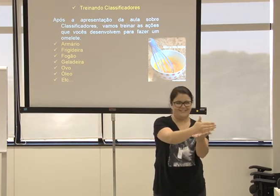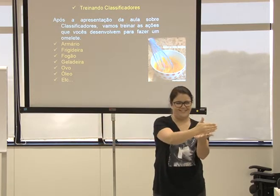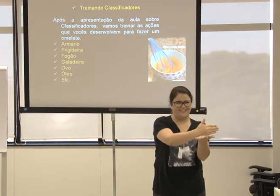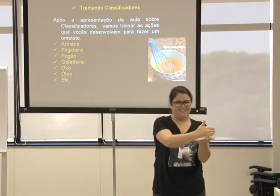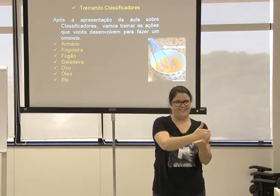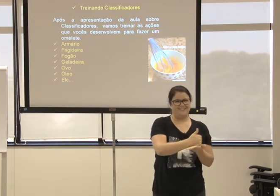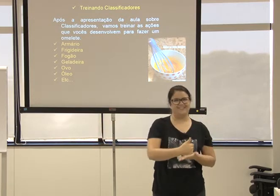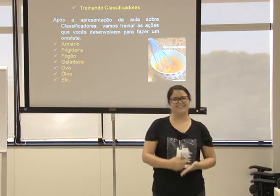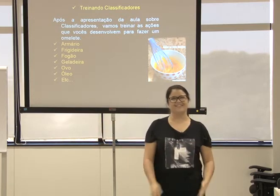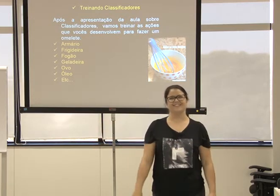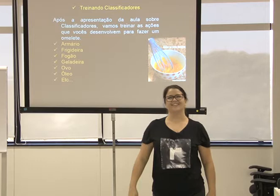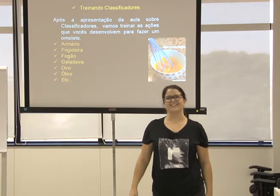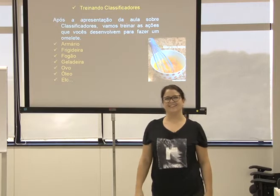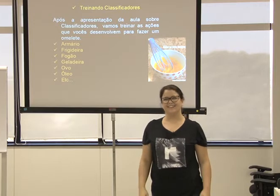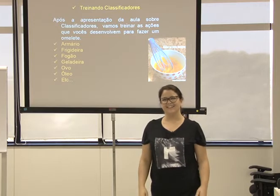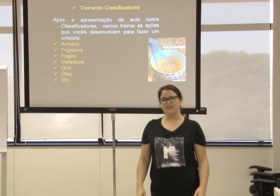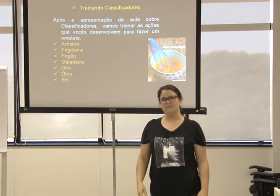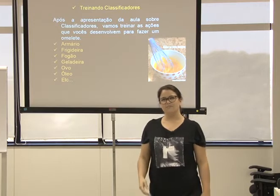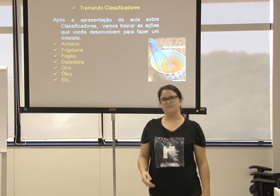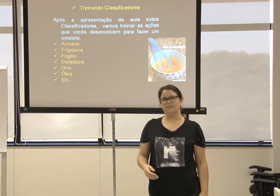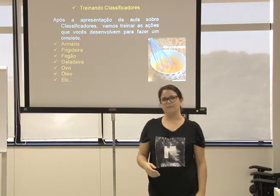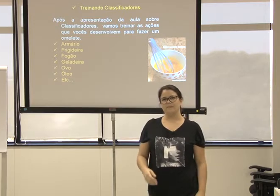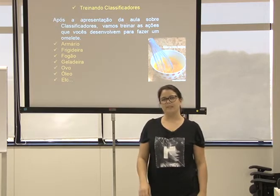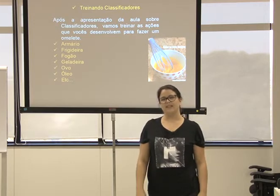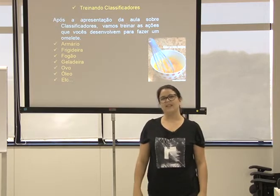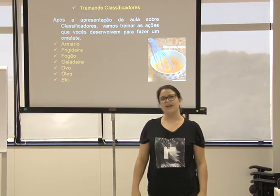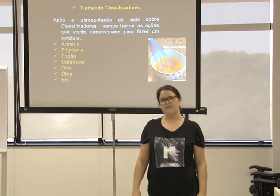Não, juro, pensei que era três. não, pegando. Não, mas vai aqui assim, ó. Mas